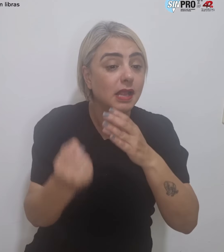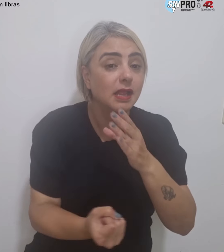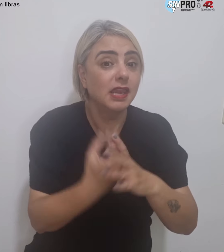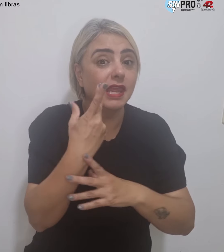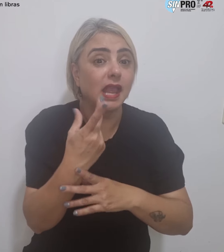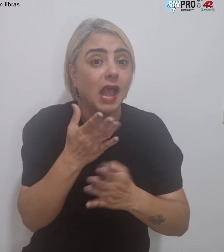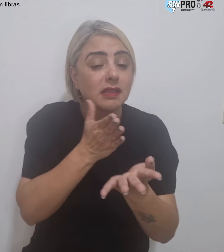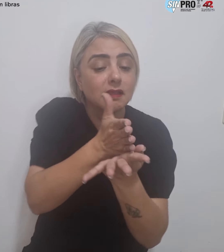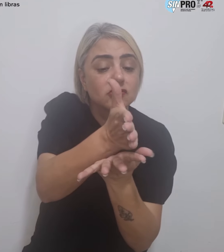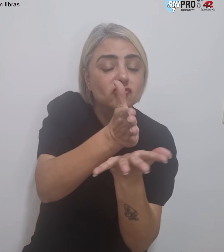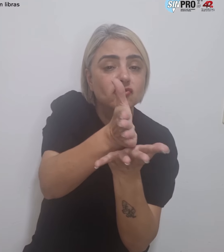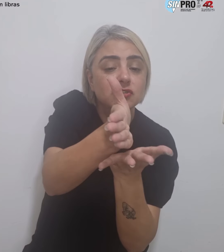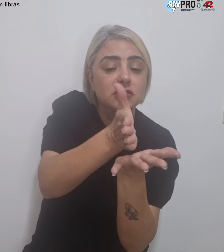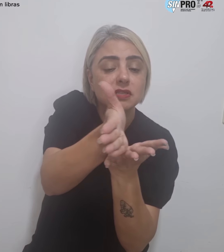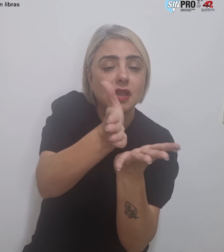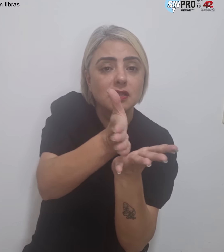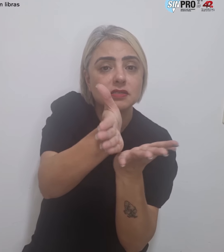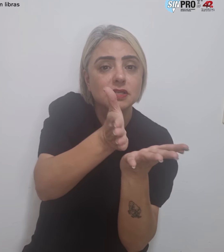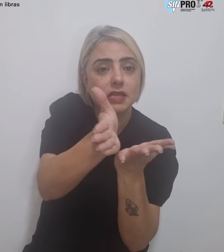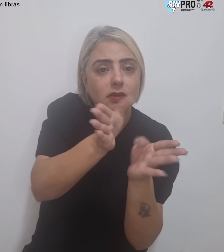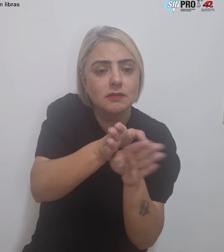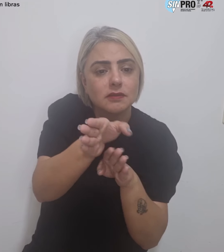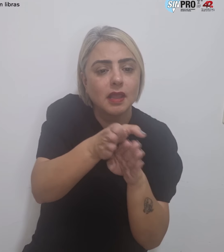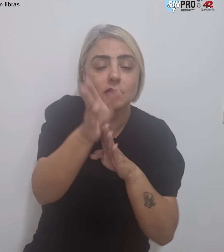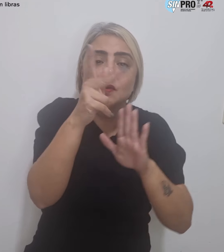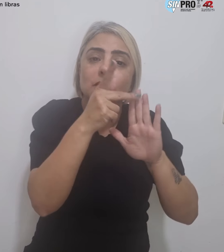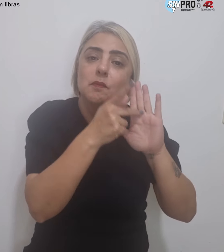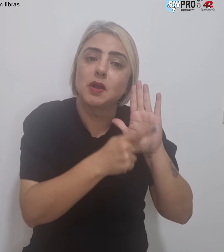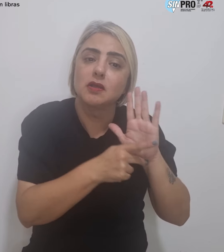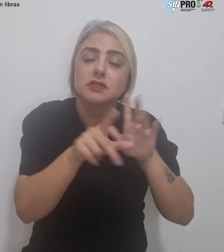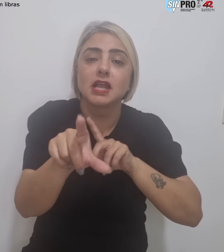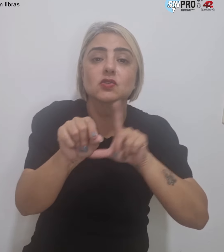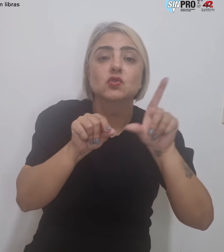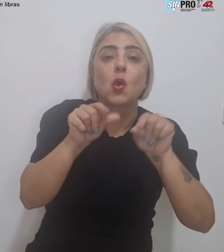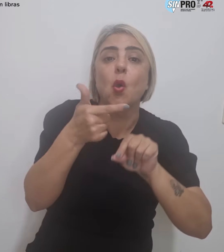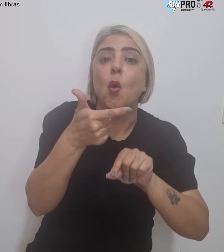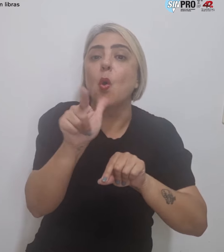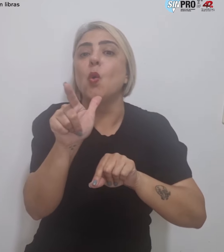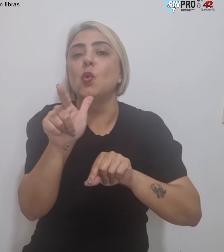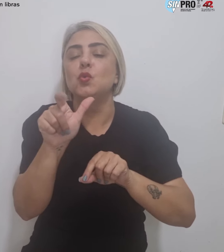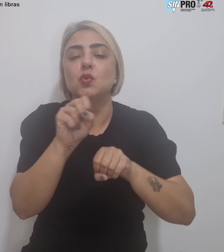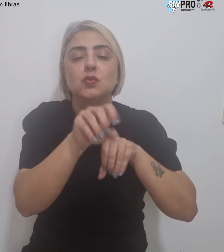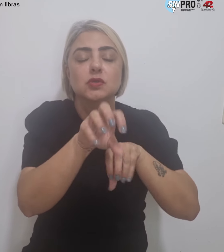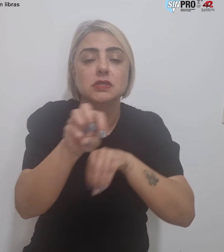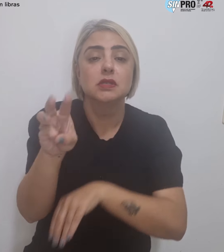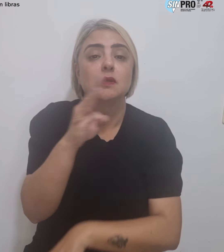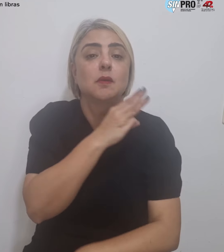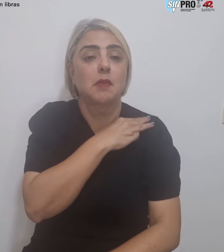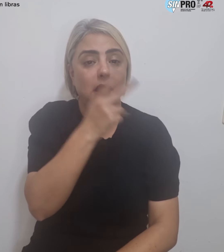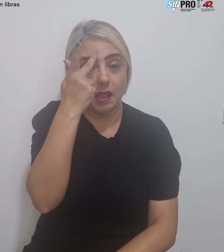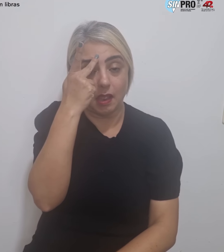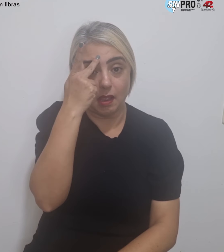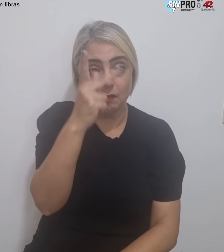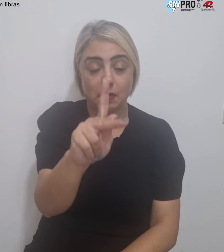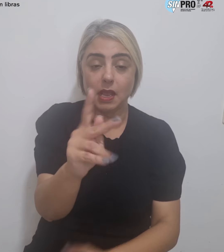diretrizes indutoras de um projeto alternativo de ensino médio para a juventude